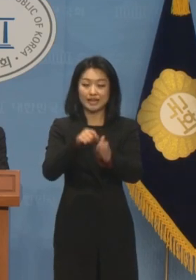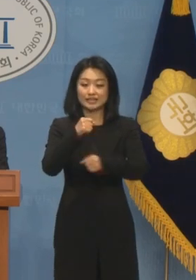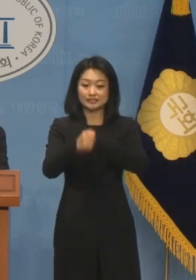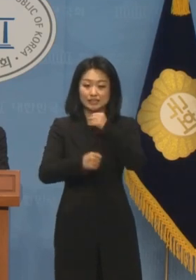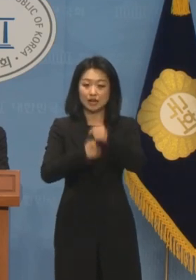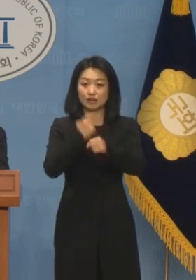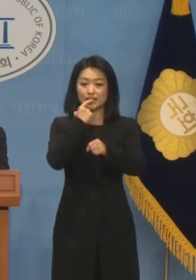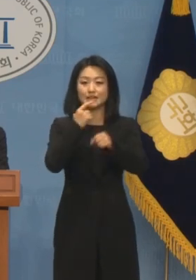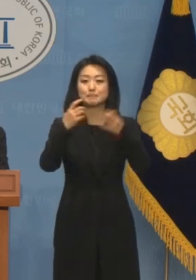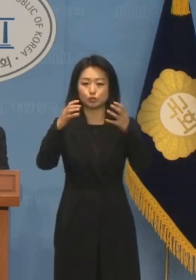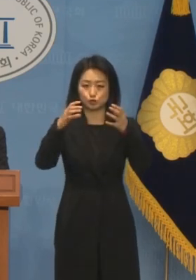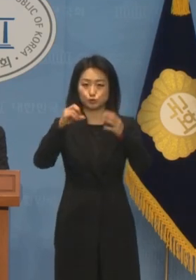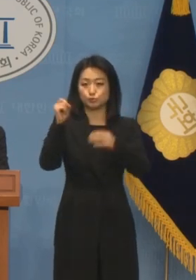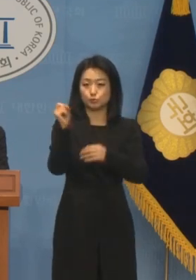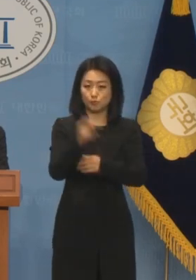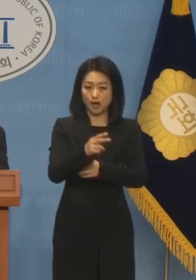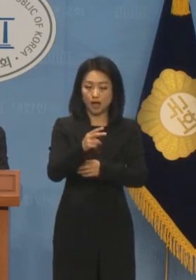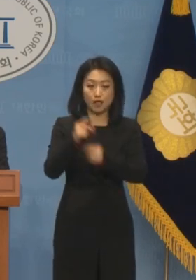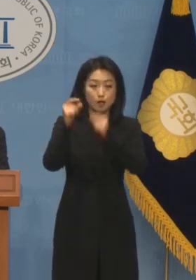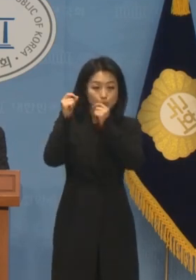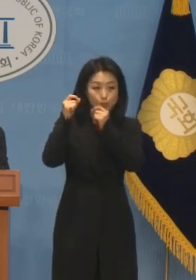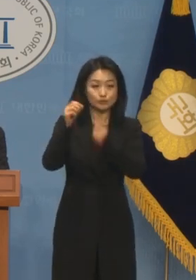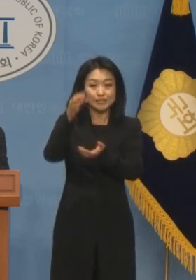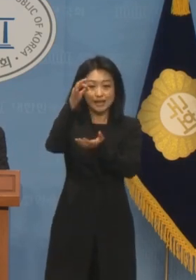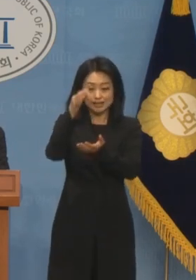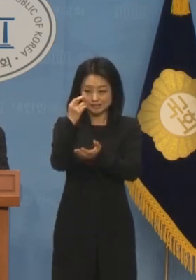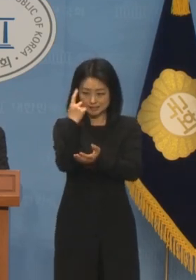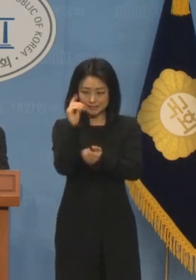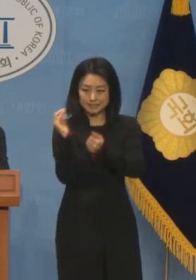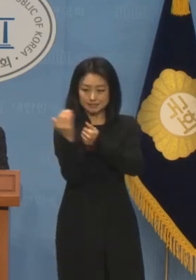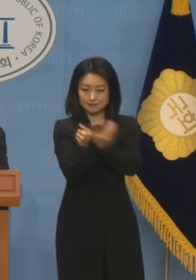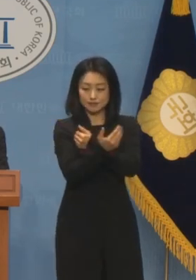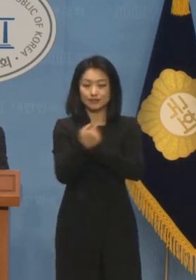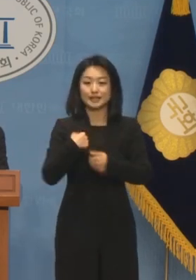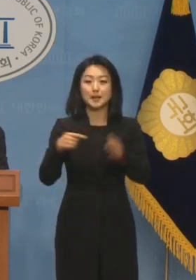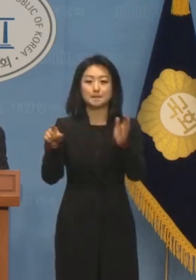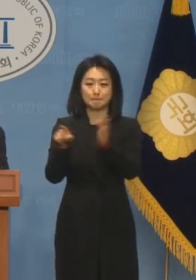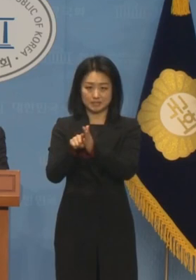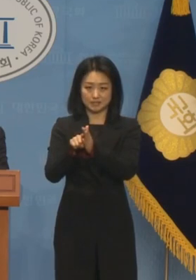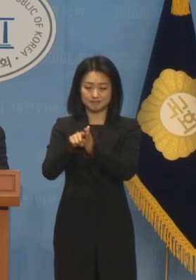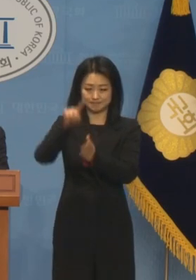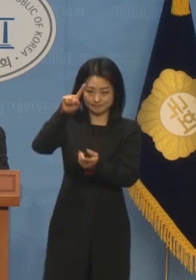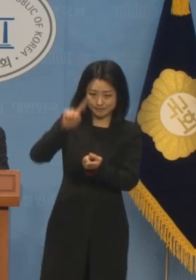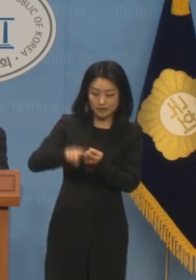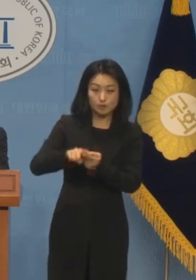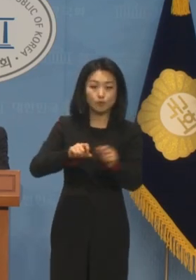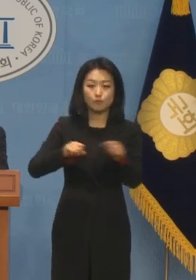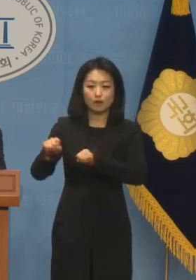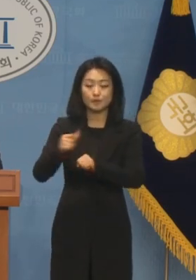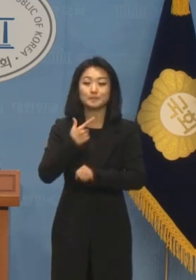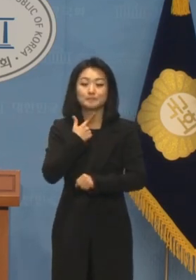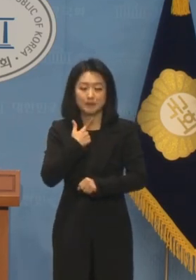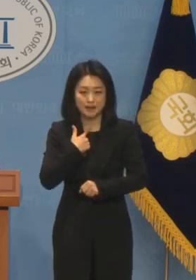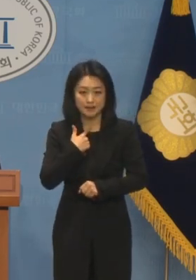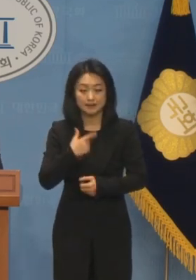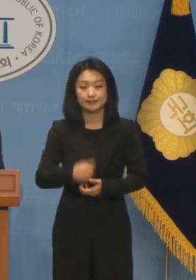자유민주주의 체제와 보수의 가치를 지켜야 한다는 믿음에는 변함이 없었습니다.